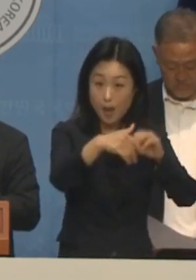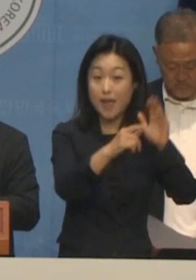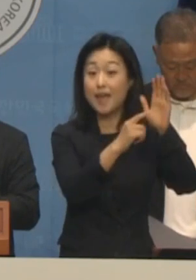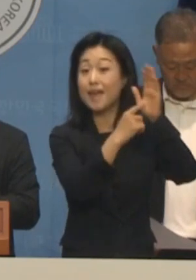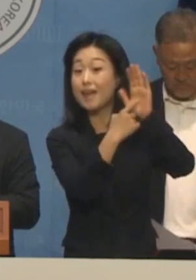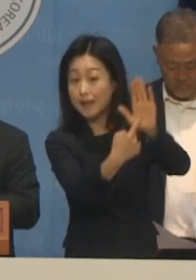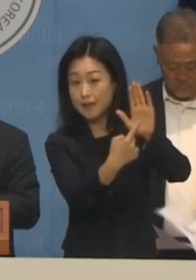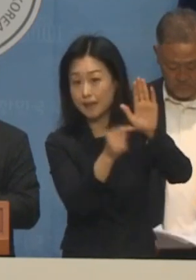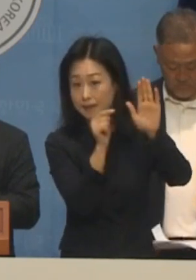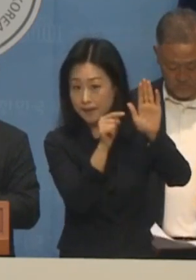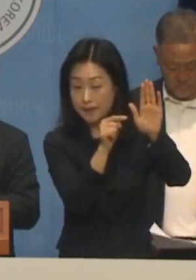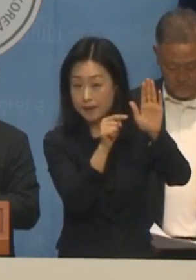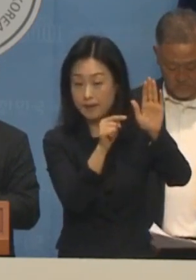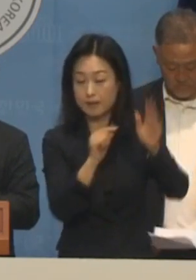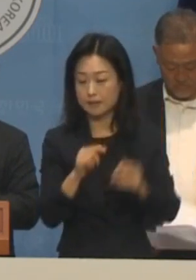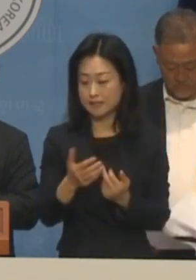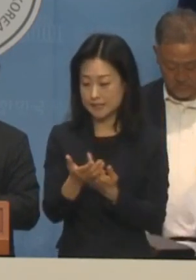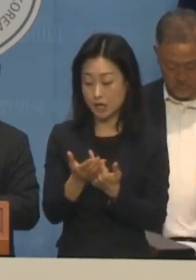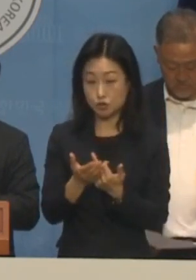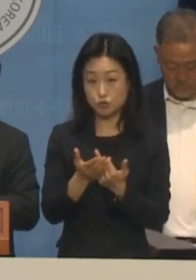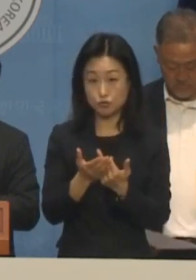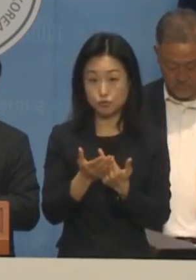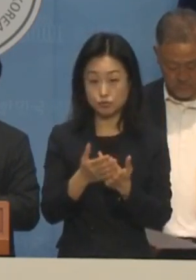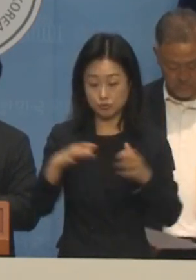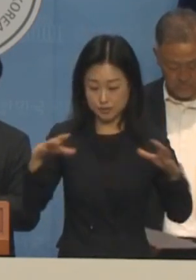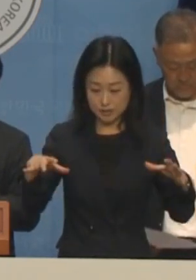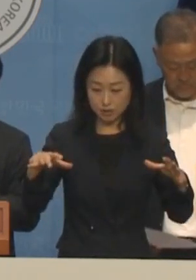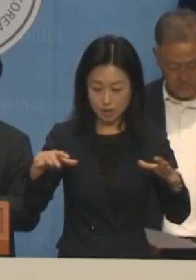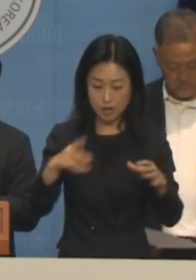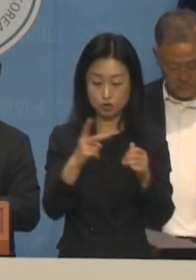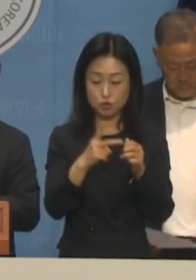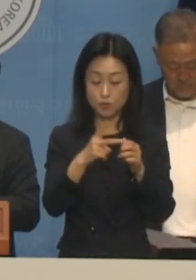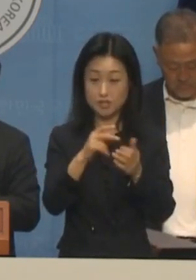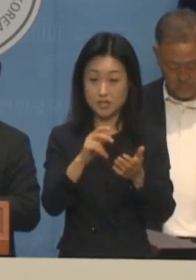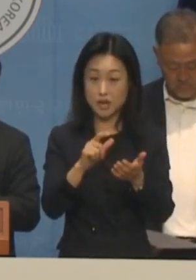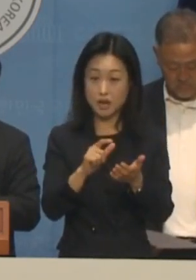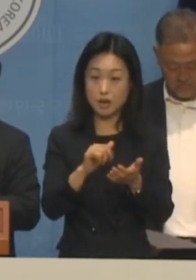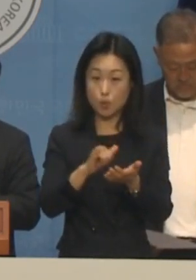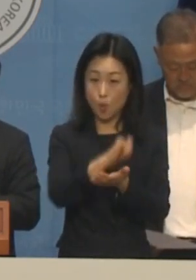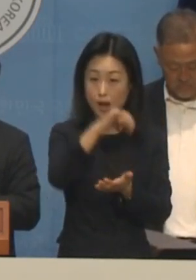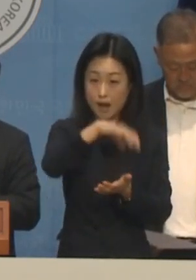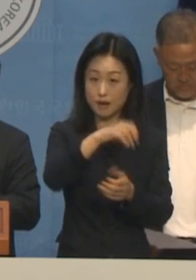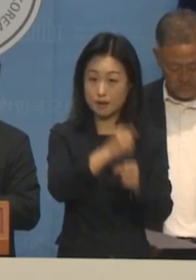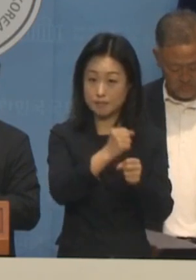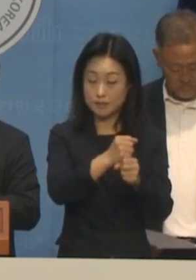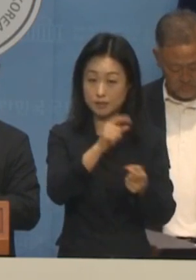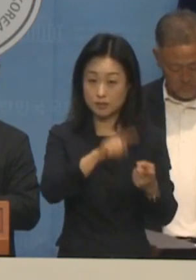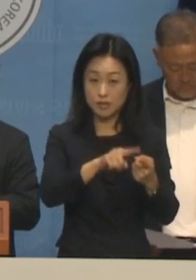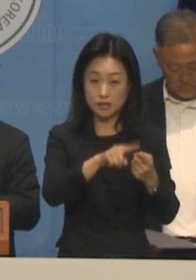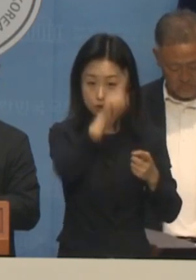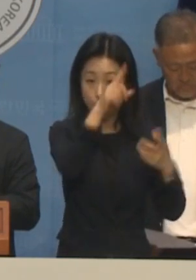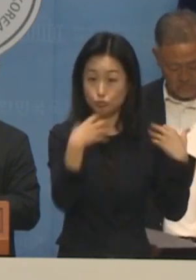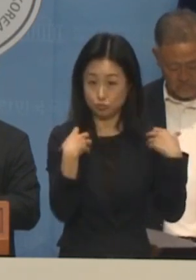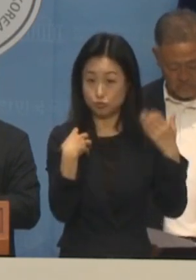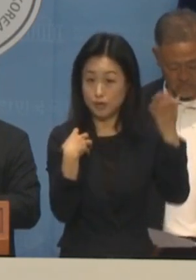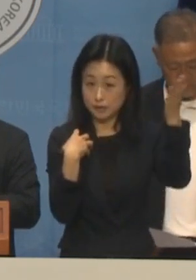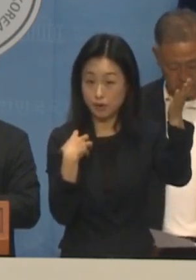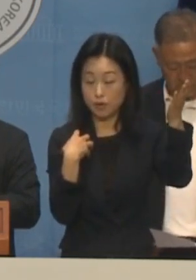있습니다. 이 제주 제2공항 문제는 지난 2015년도에 국토교통부가